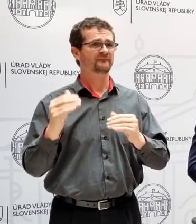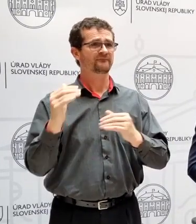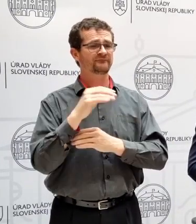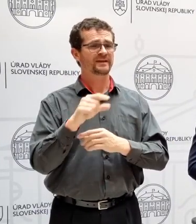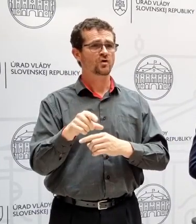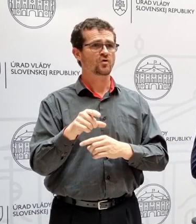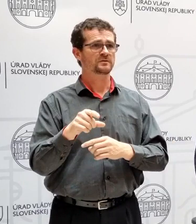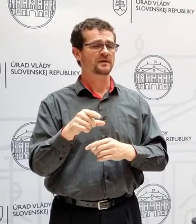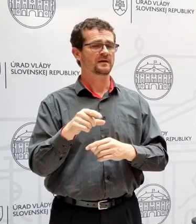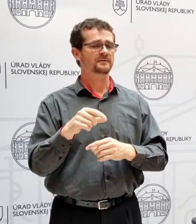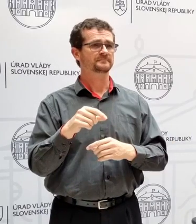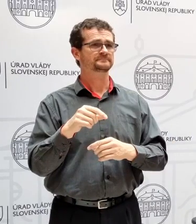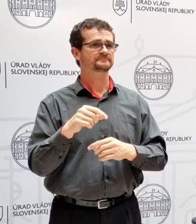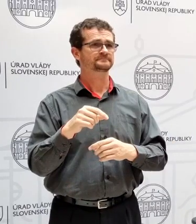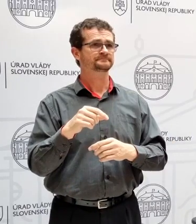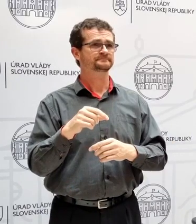výkone